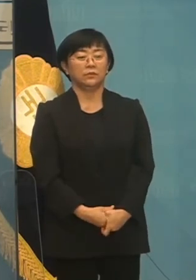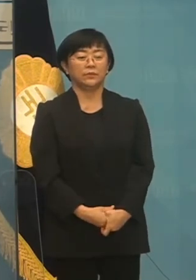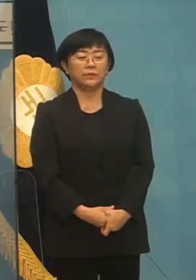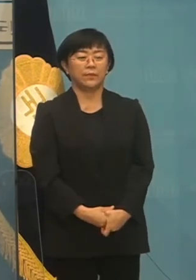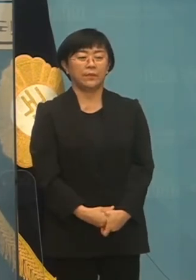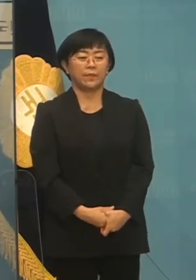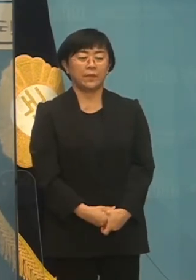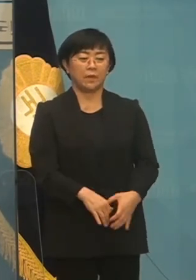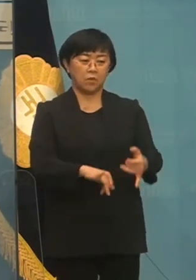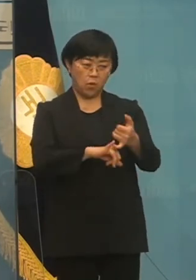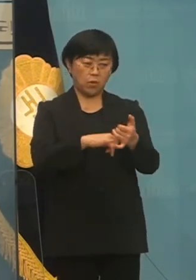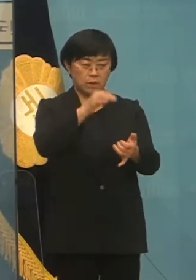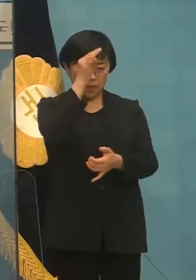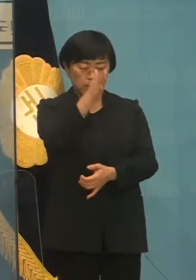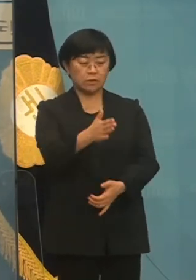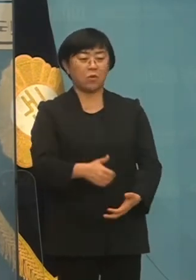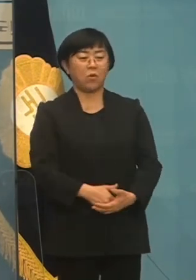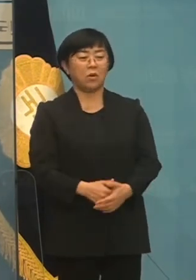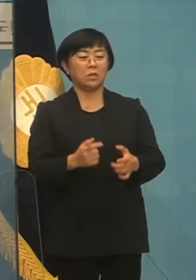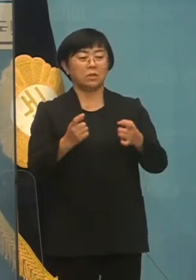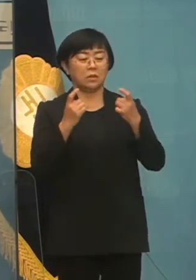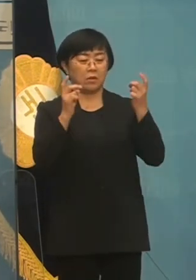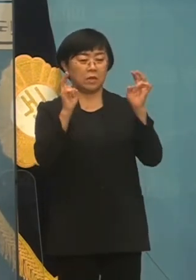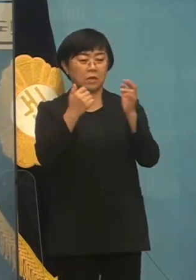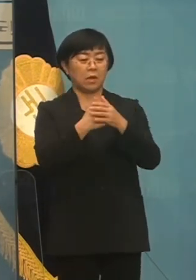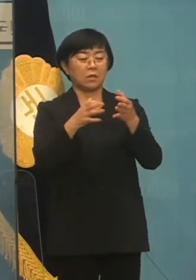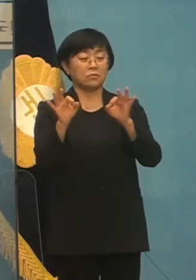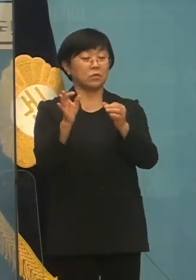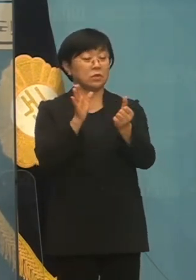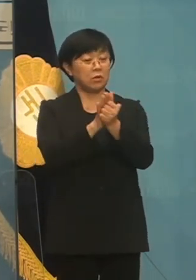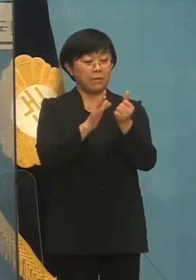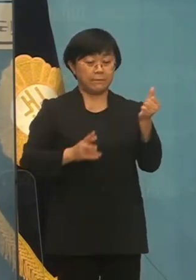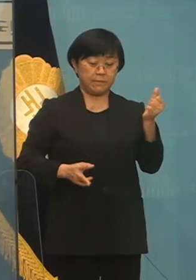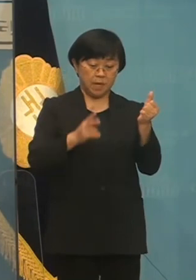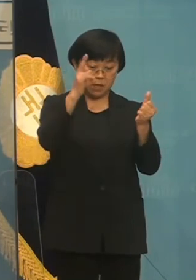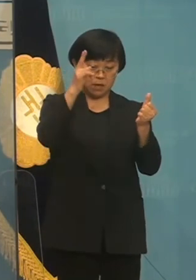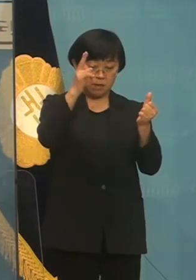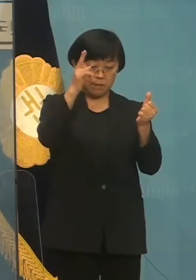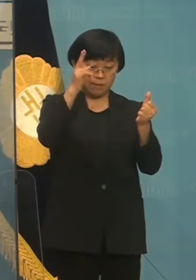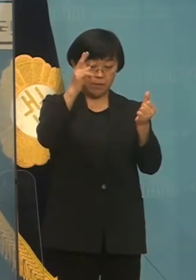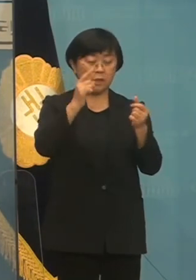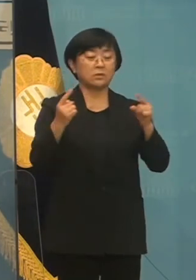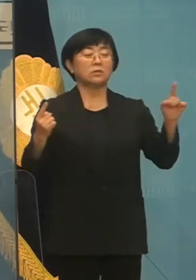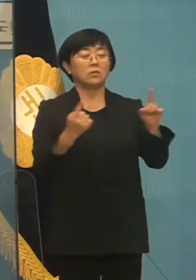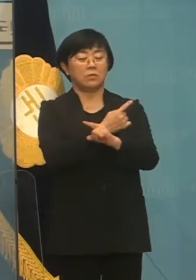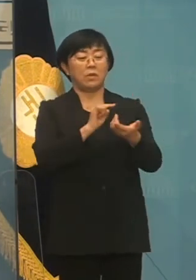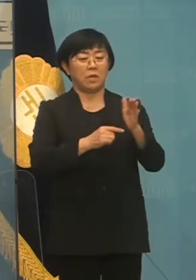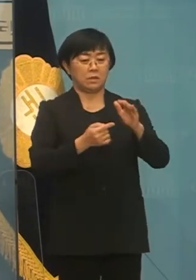반드시 사과하시고 여행업이 금융지원마저 제외하면 중성발표로